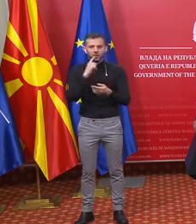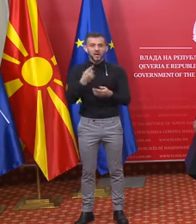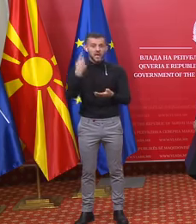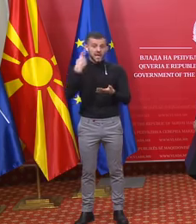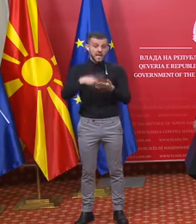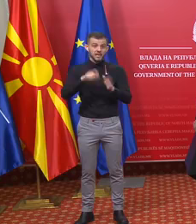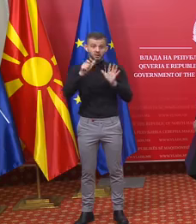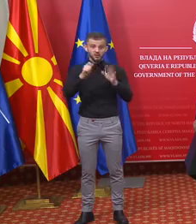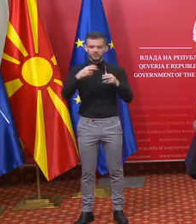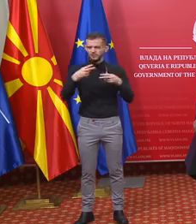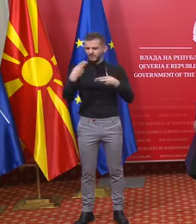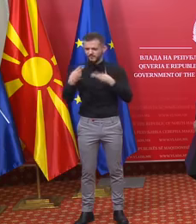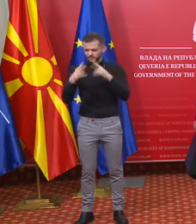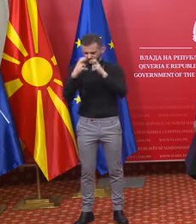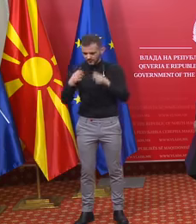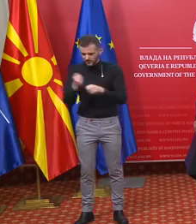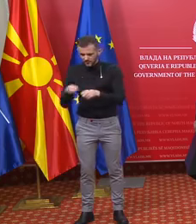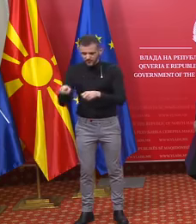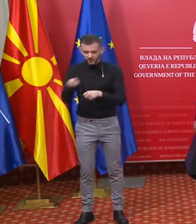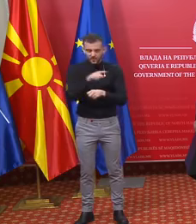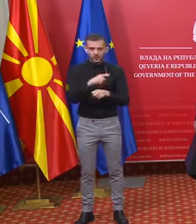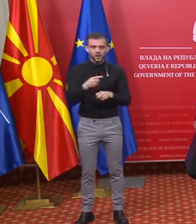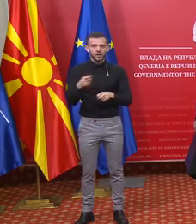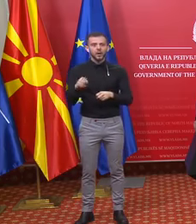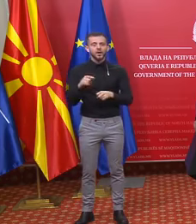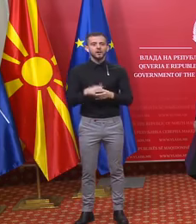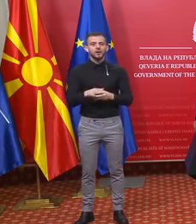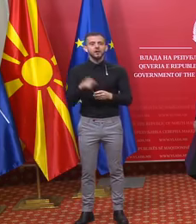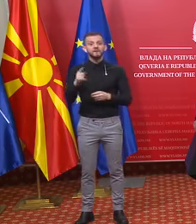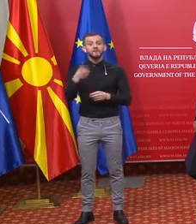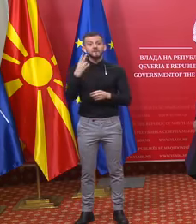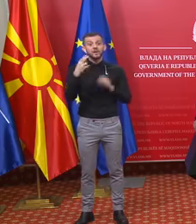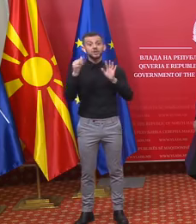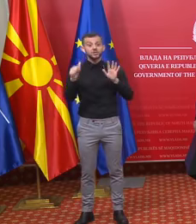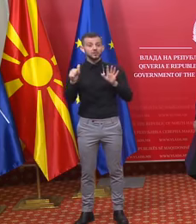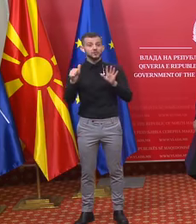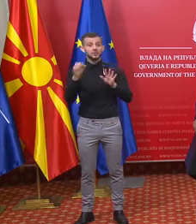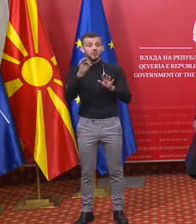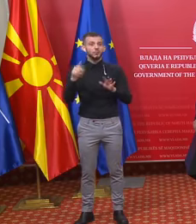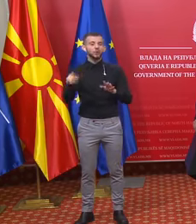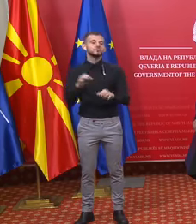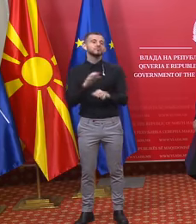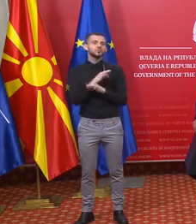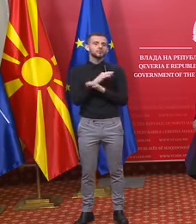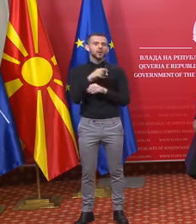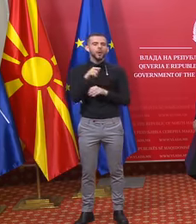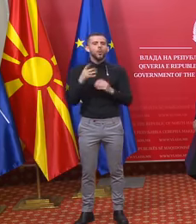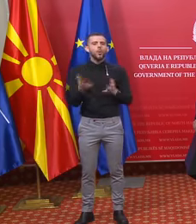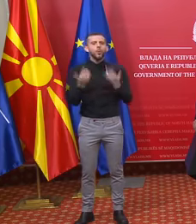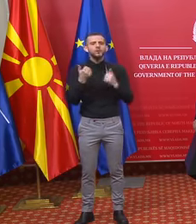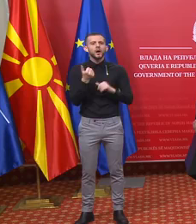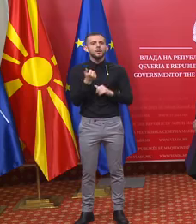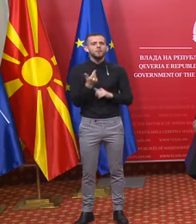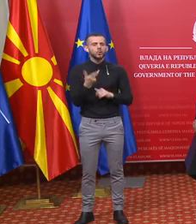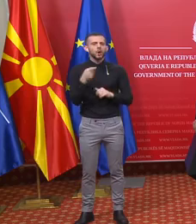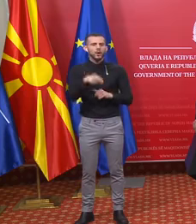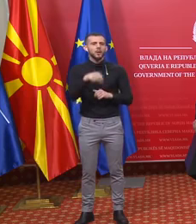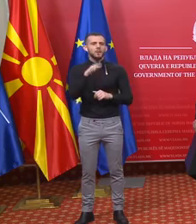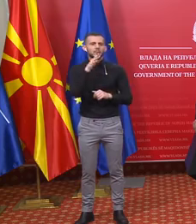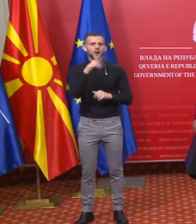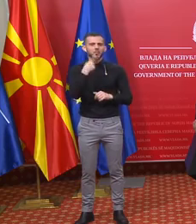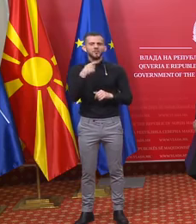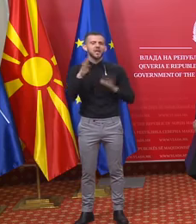1600 испитаници, од кои 88 били интубирани, 26% умре. Од каде е бројката дека 97